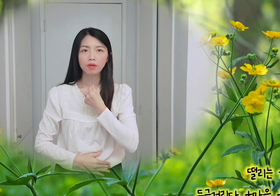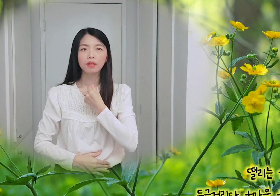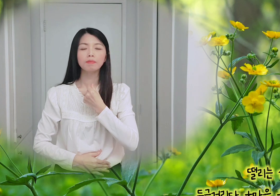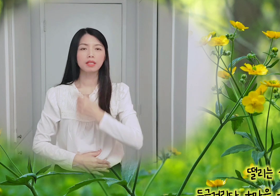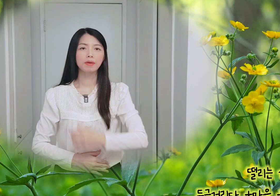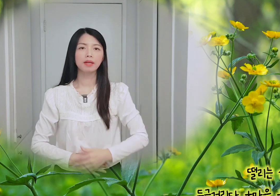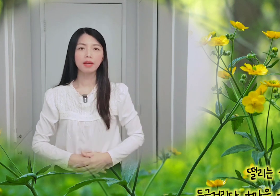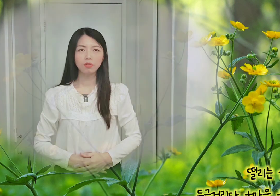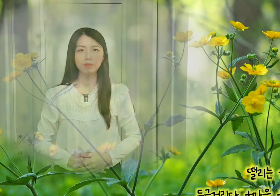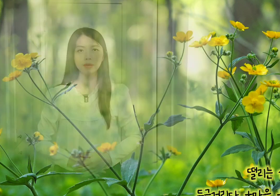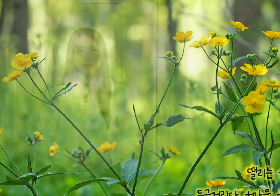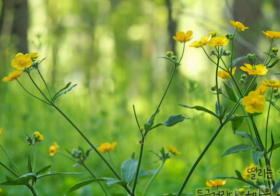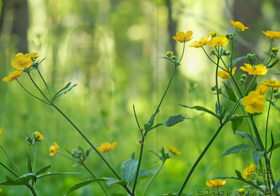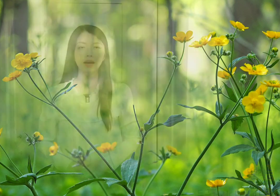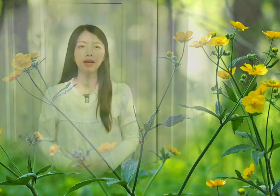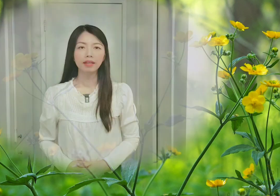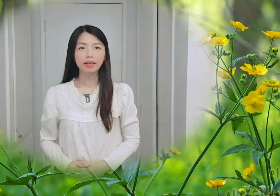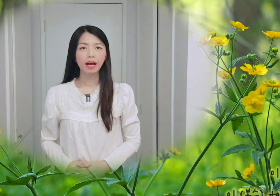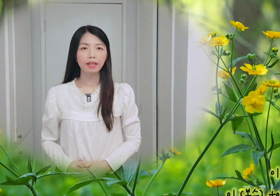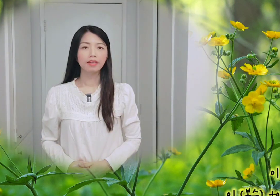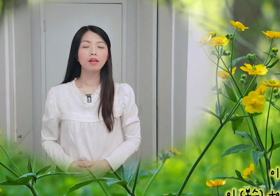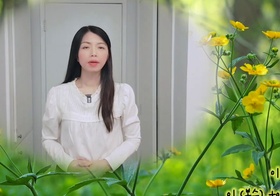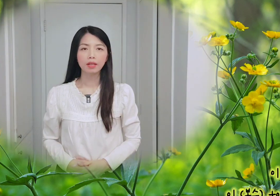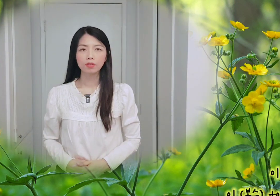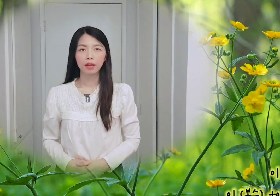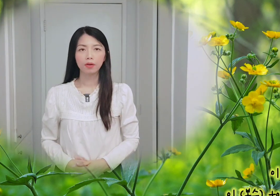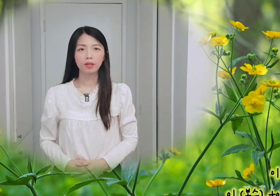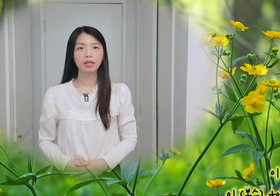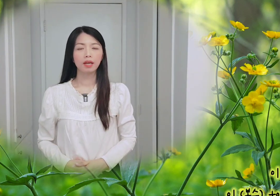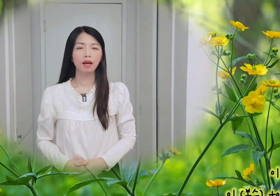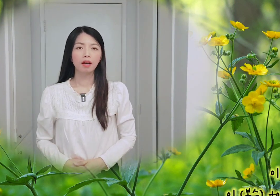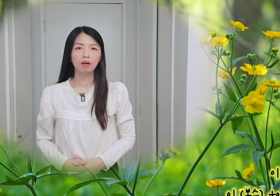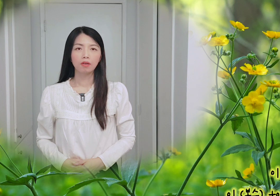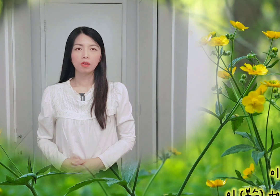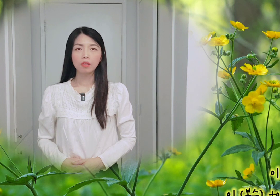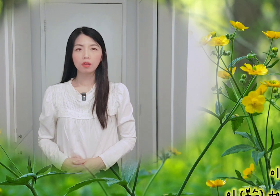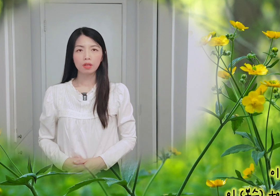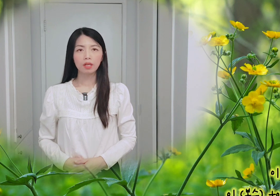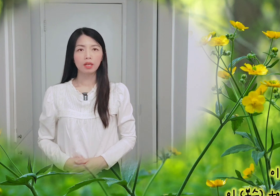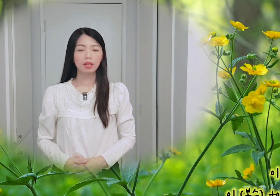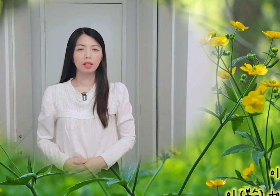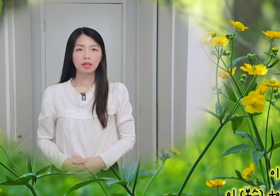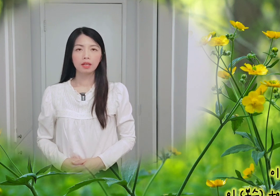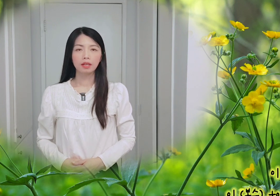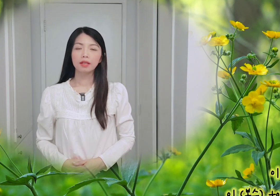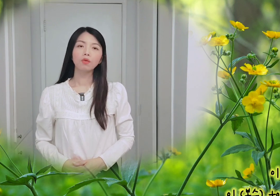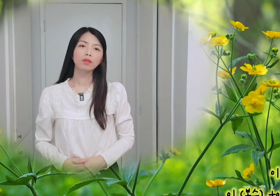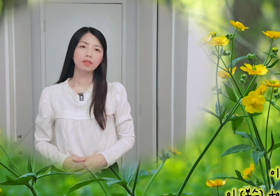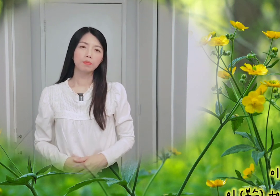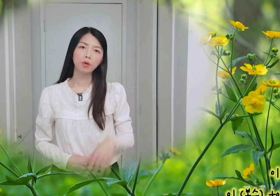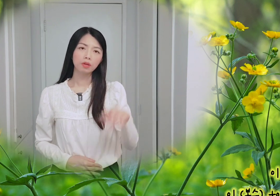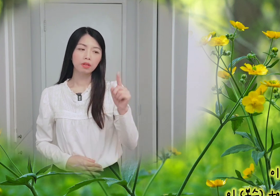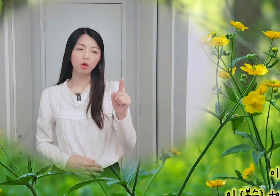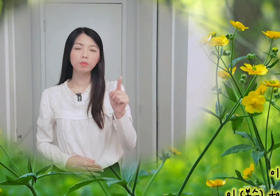원하다 수어를 마지막에 해주시면 됩니다. 이 아이들을 만나주세요. 여기서